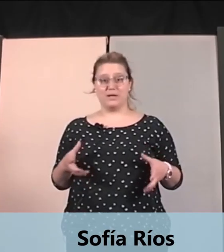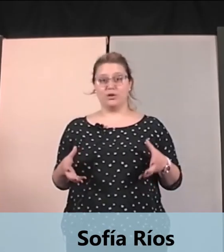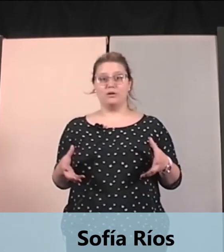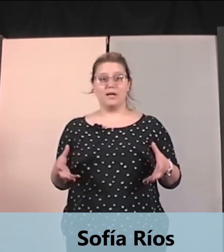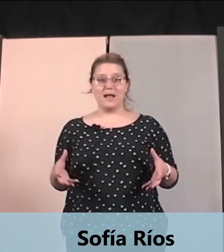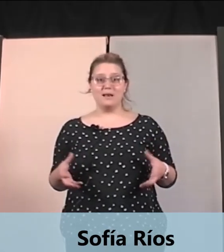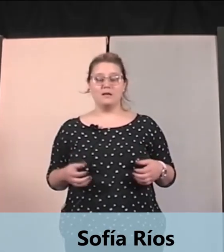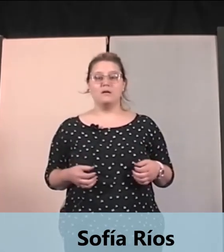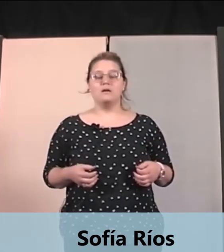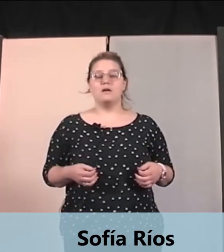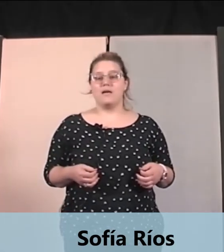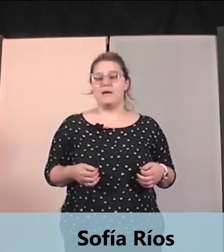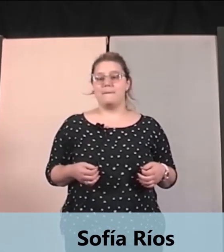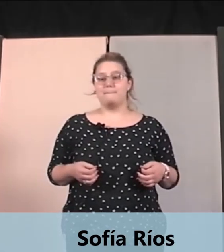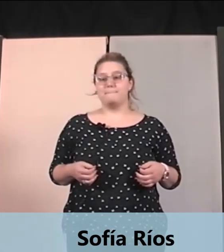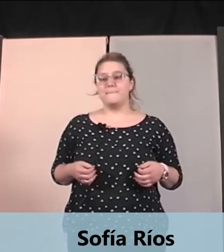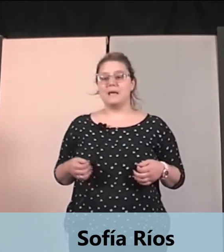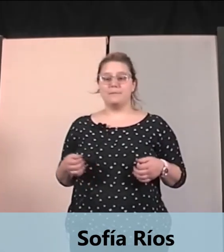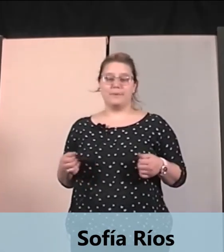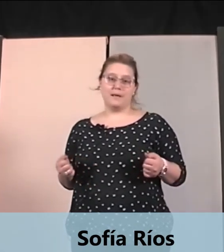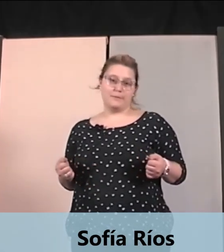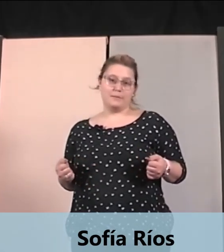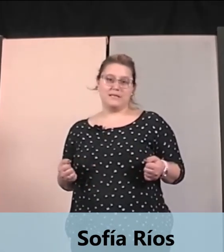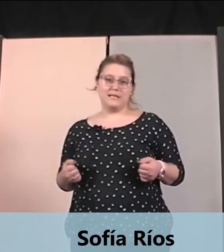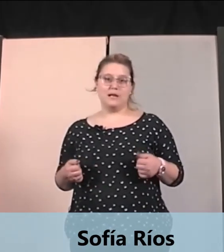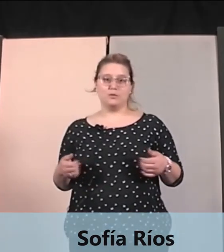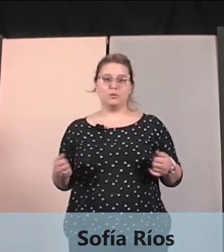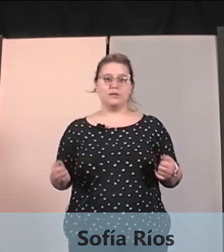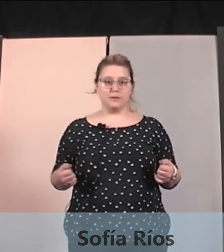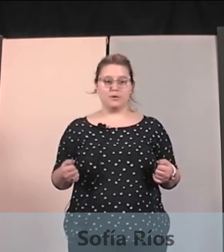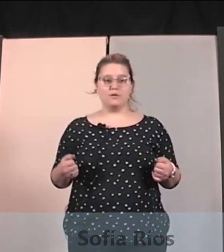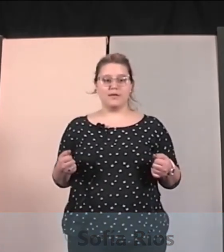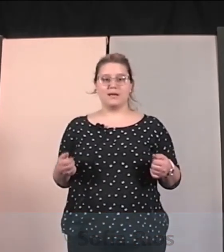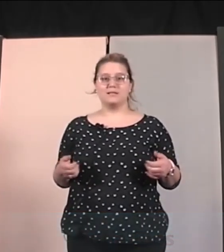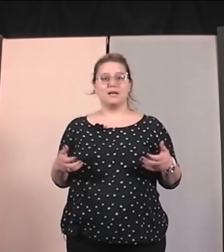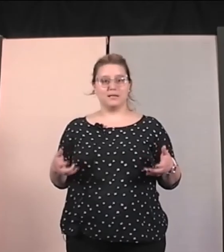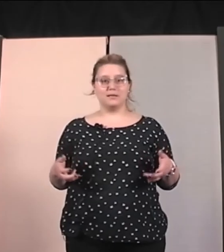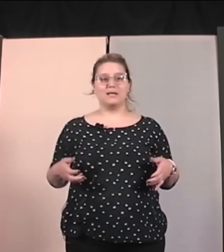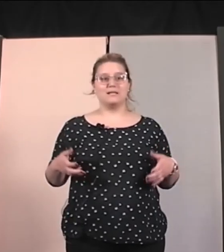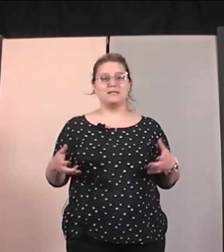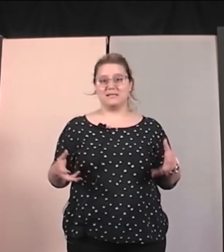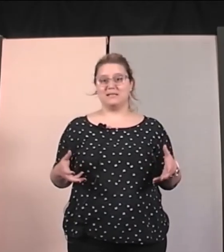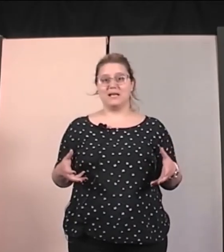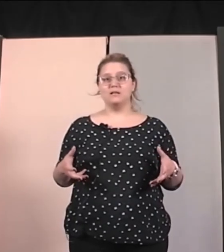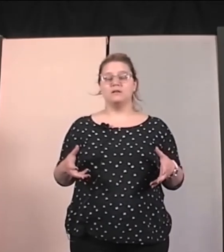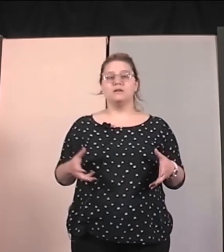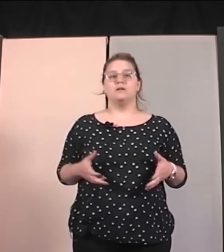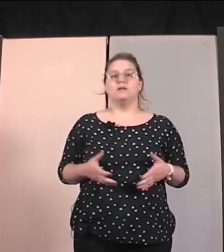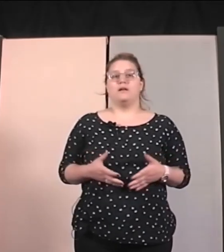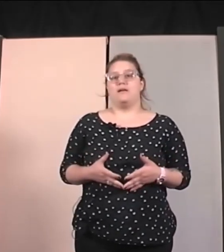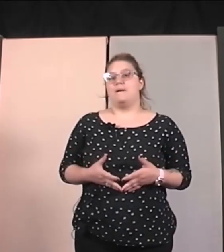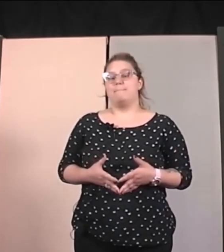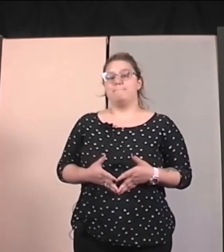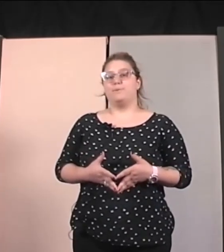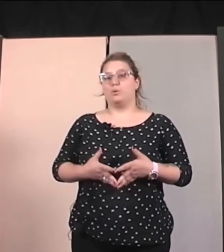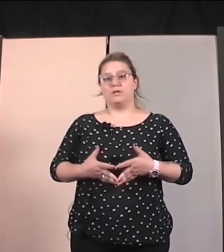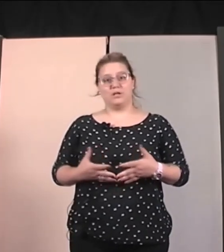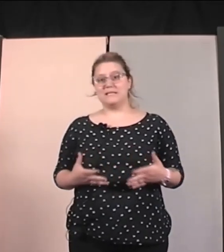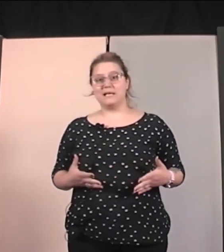marco de lo legal Para permitir el autocultivo de aquella gente que necesita Por cuestiones de